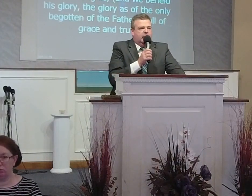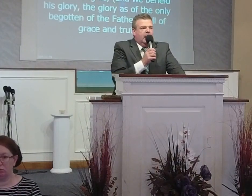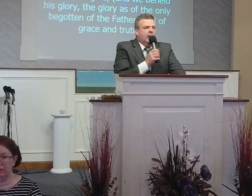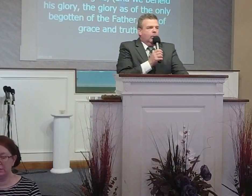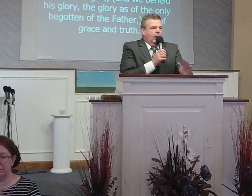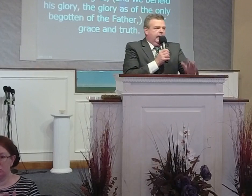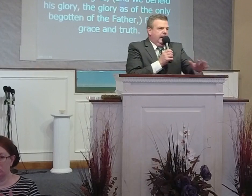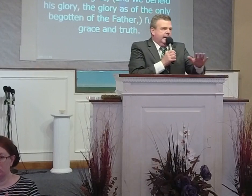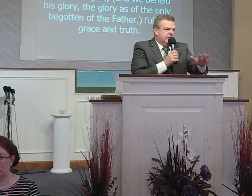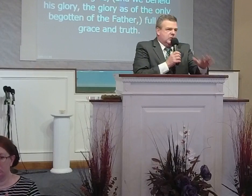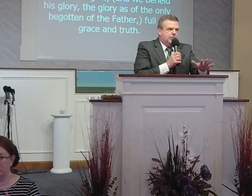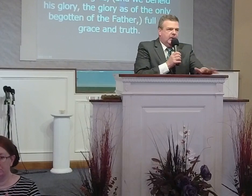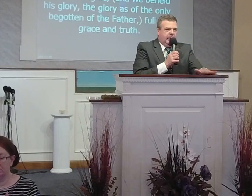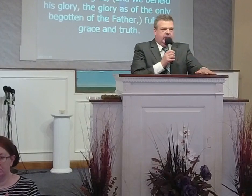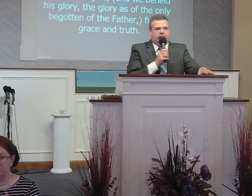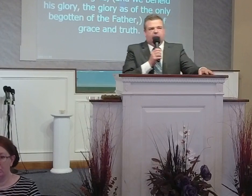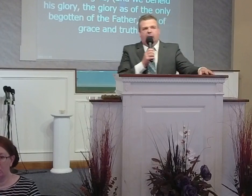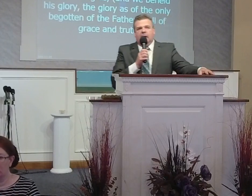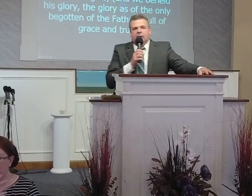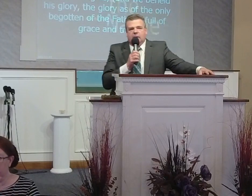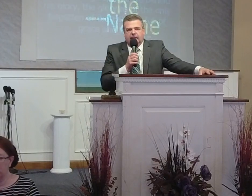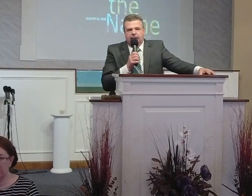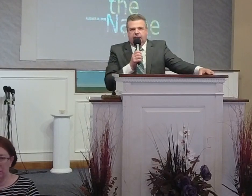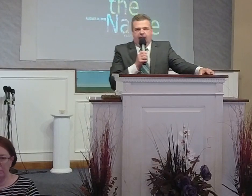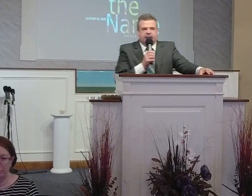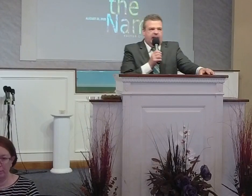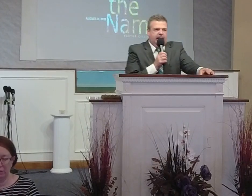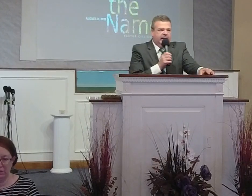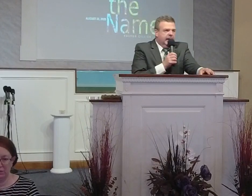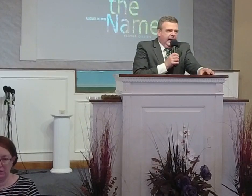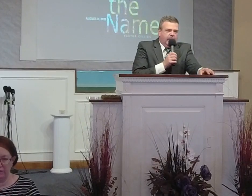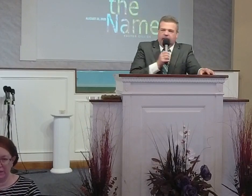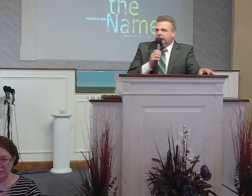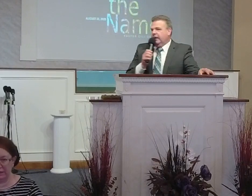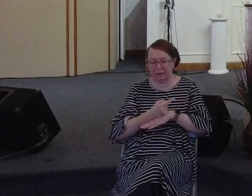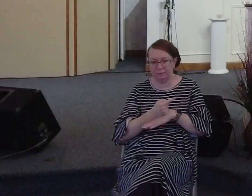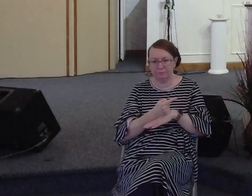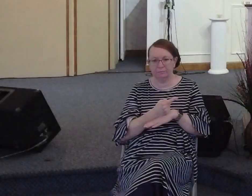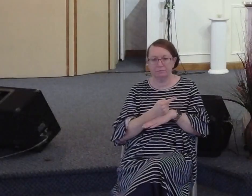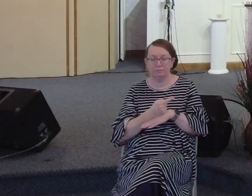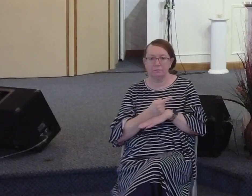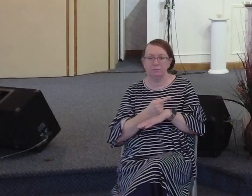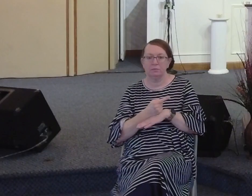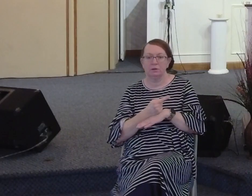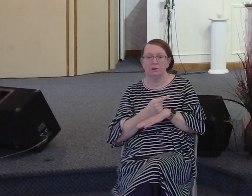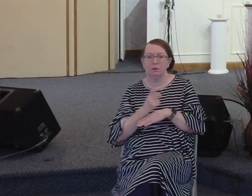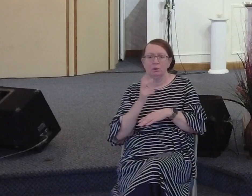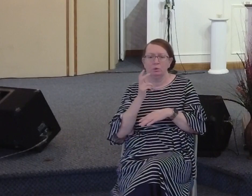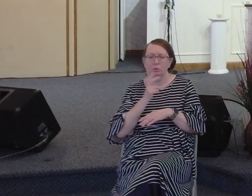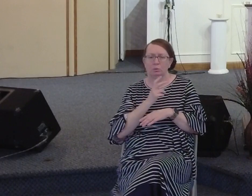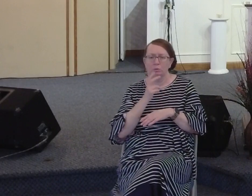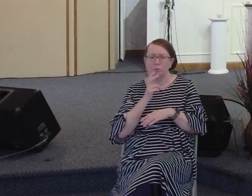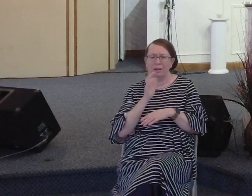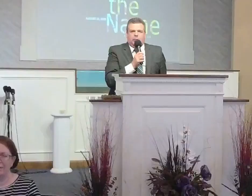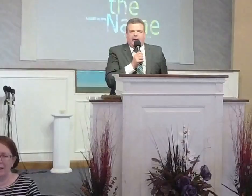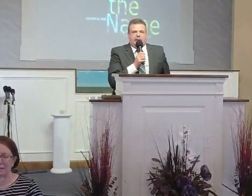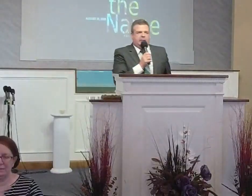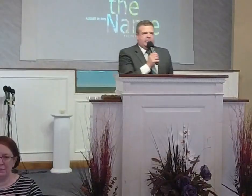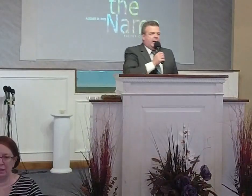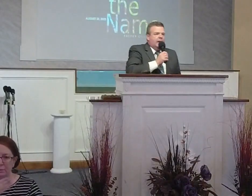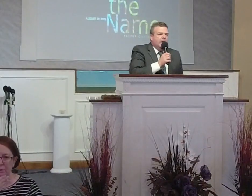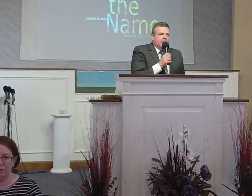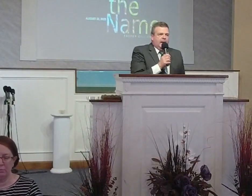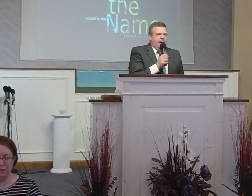habitó entre nosotros. Y vivimos su gloria. La gloria como del unigénito Padre, lleno de la